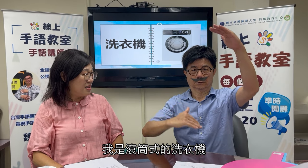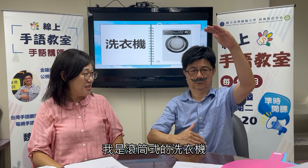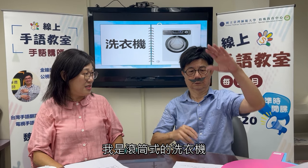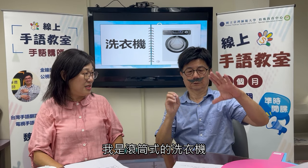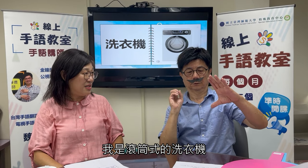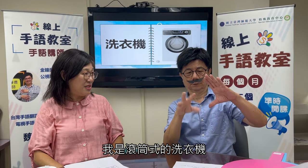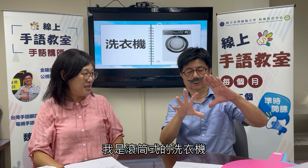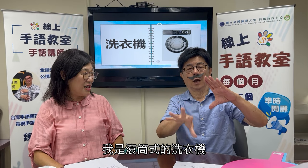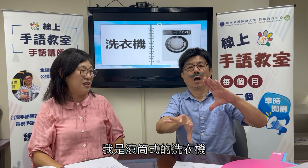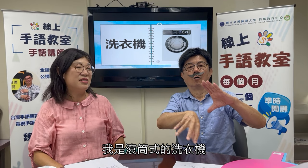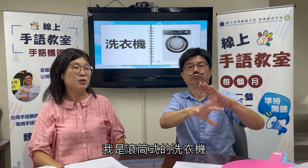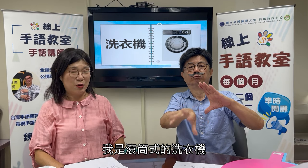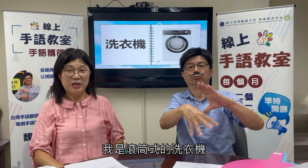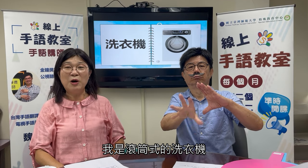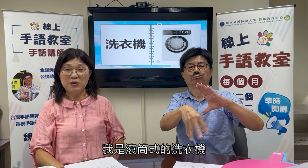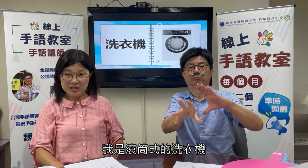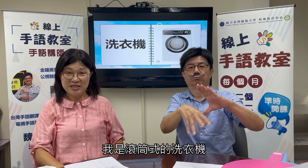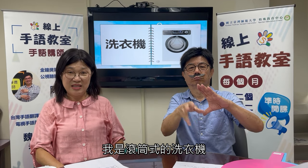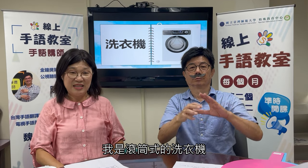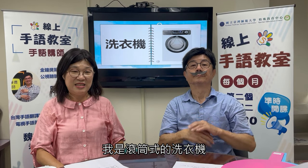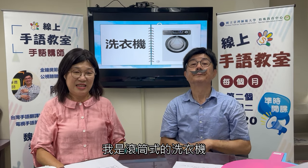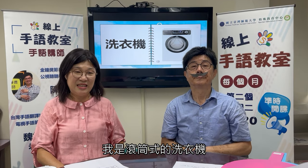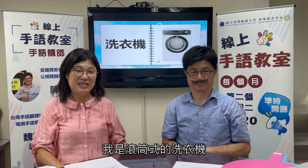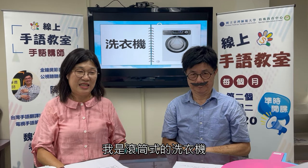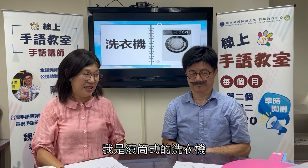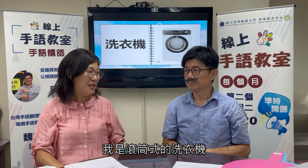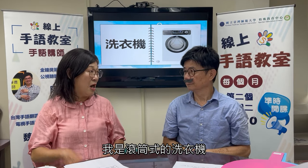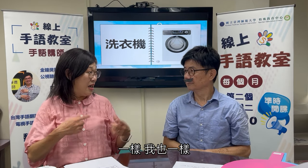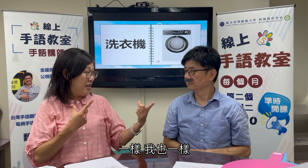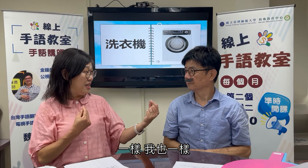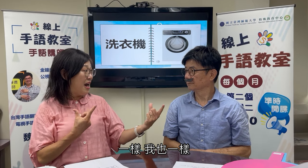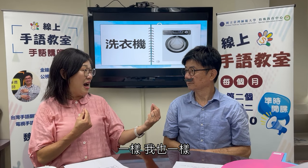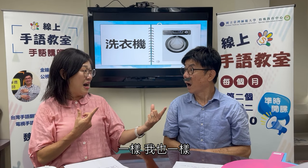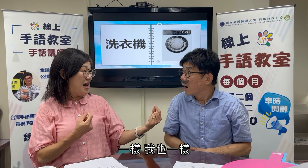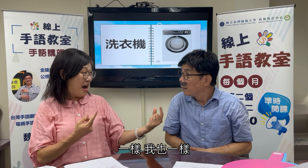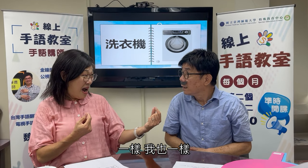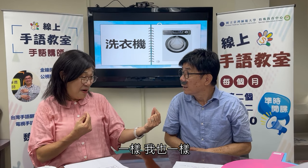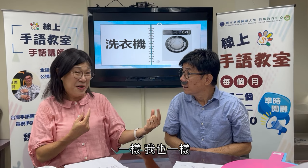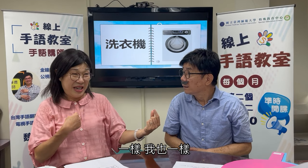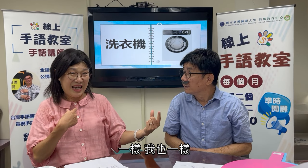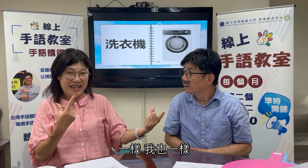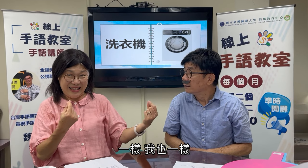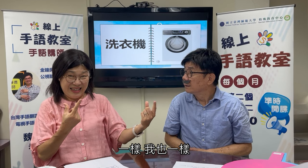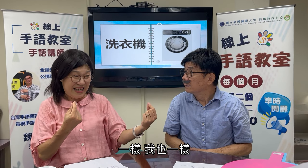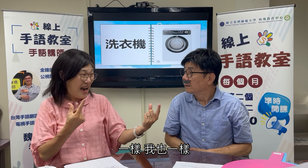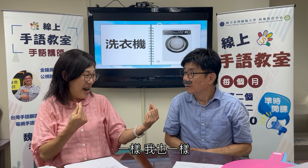是滚筒式的洗衣机，一样，我也一样，